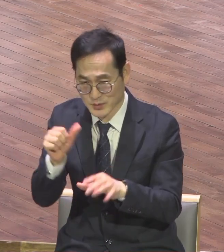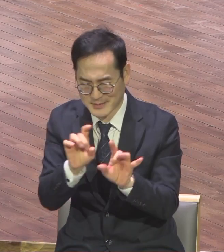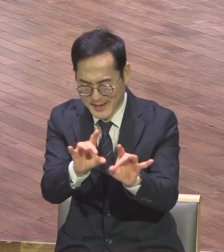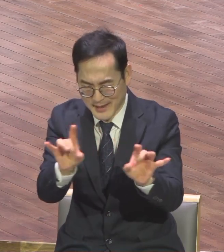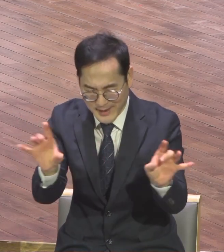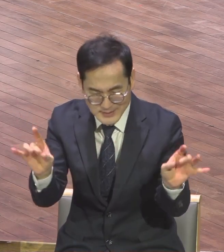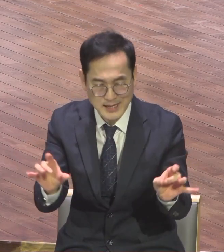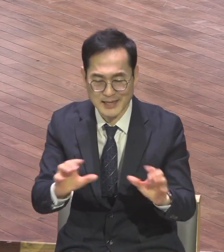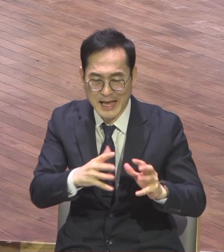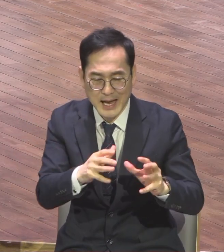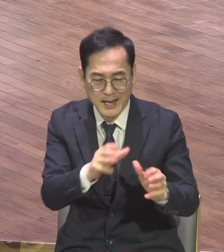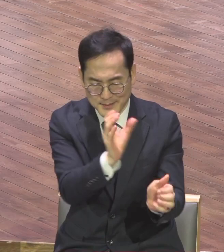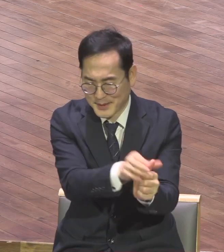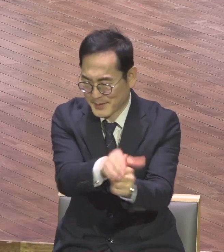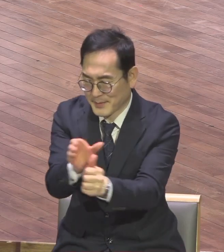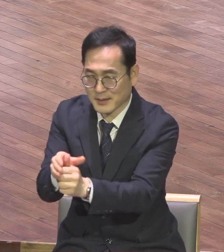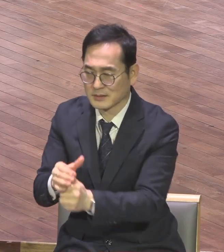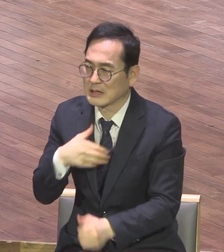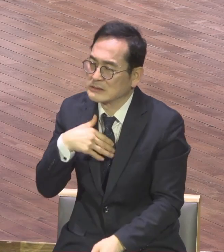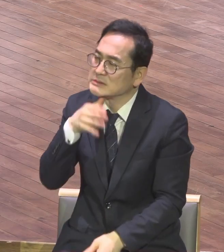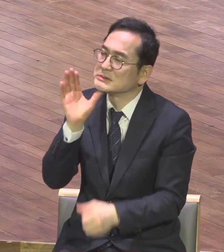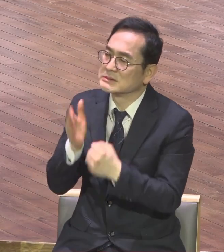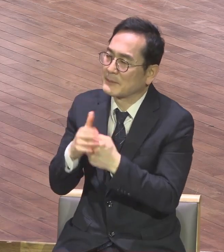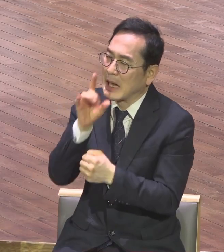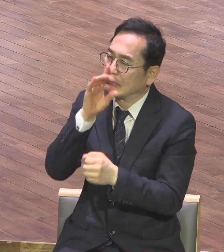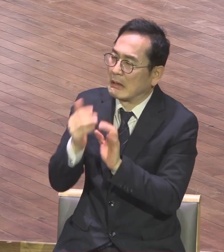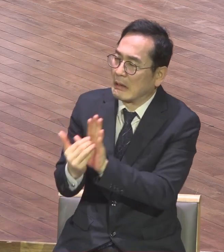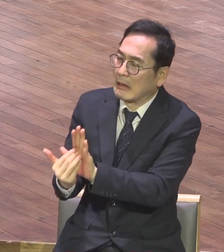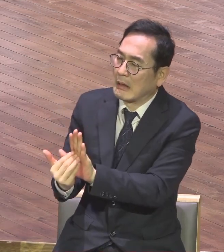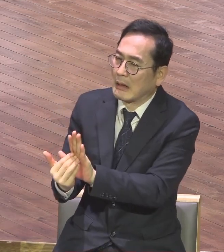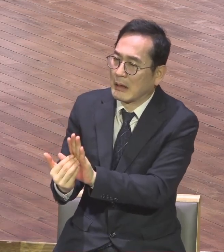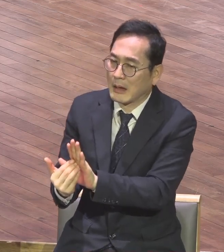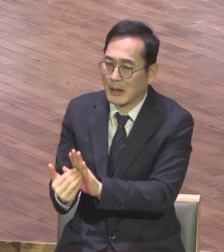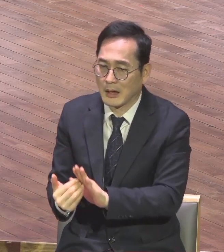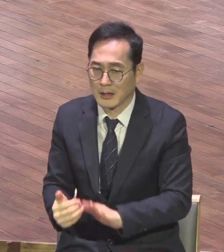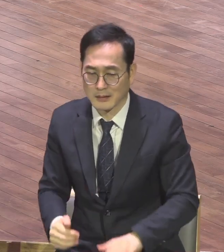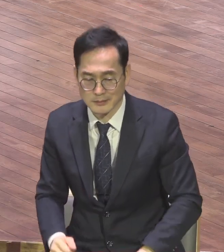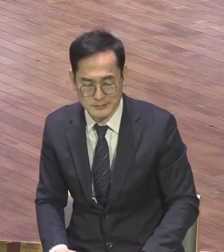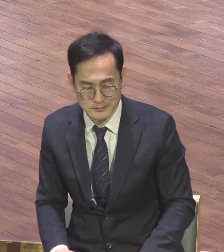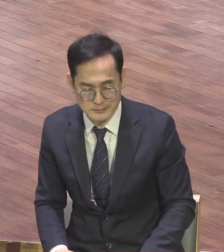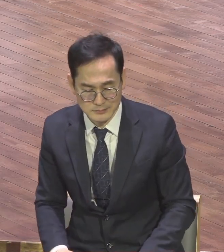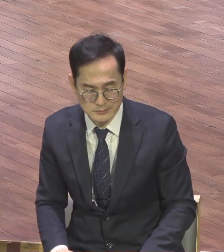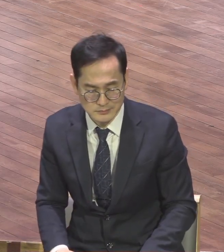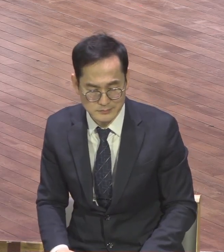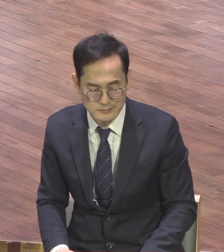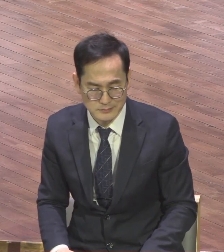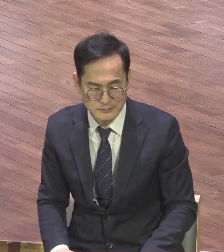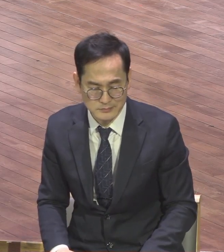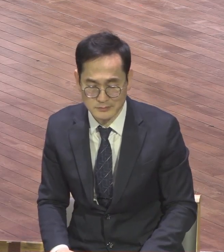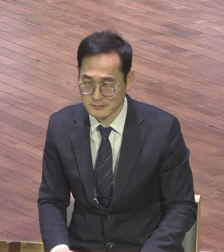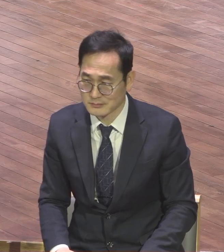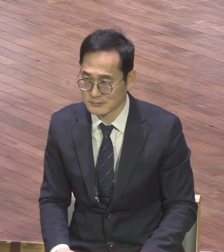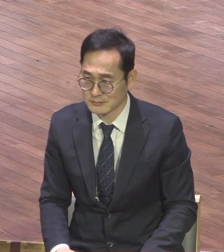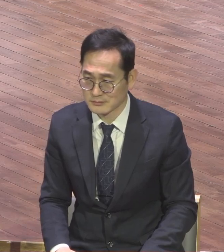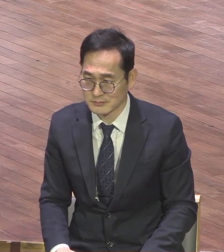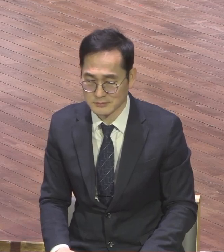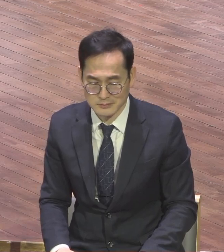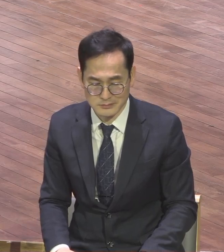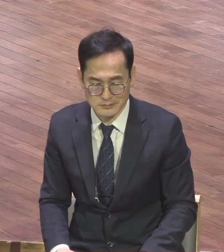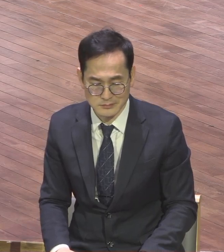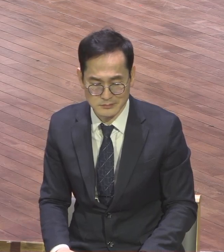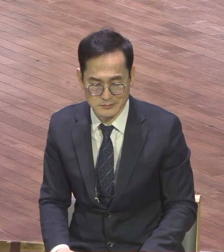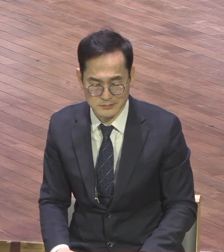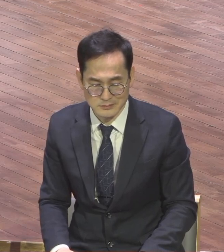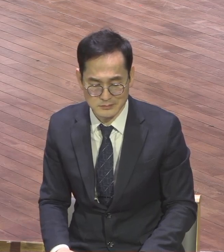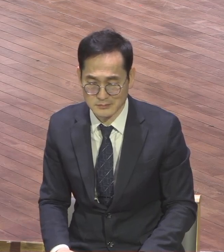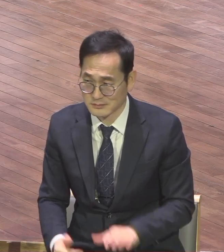돼. 나는 나이가 많아서 못한다 은퇴했다 그런 분들은 그냥 그 가고 싶은 그 나라에 그냥 기도